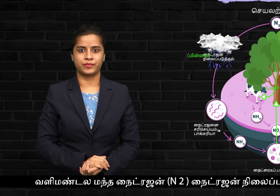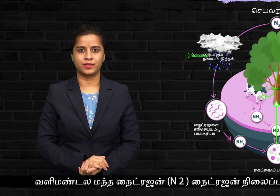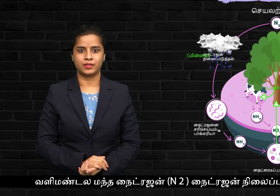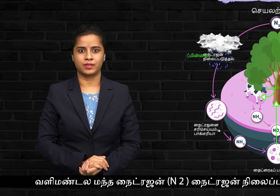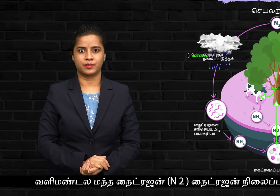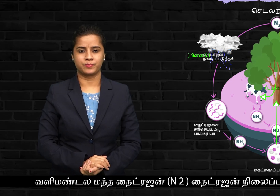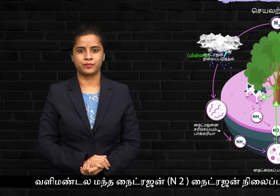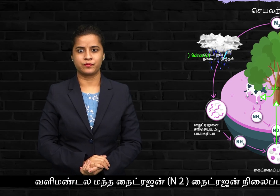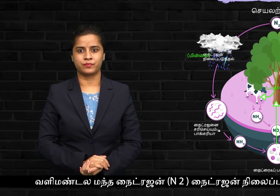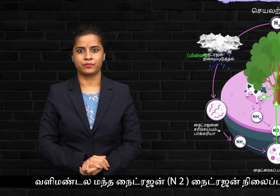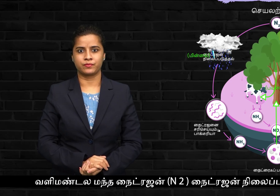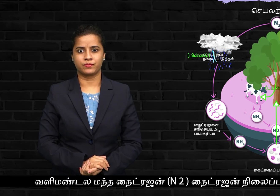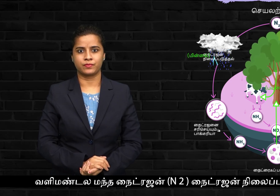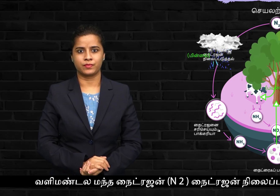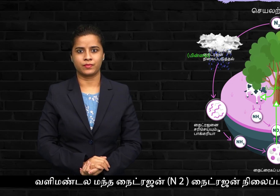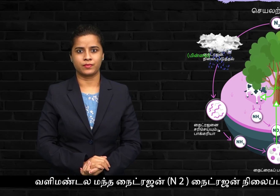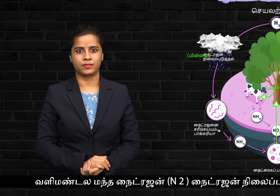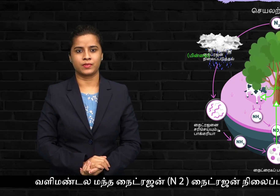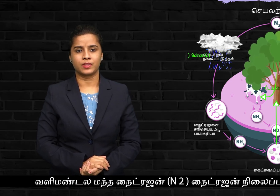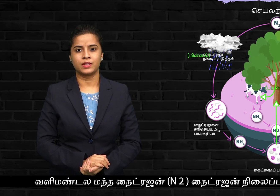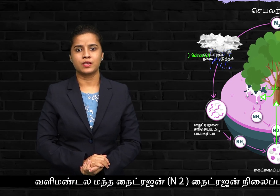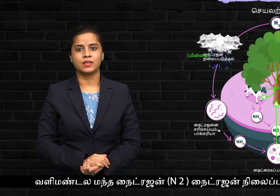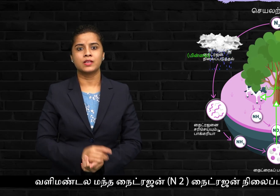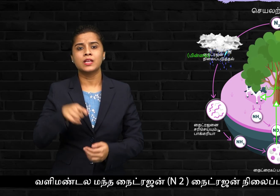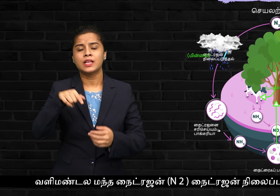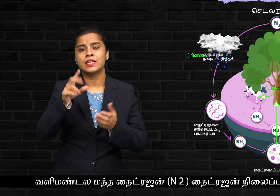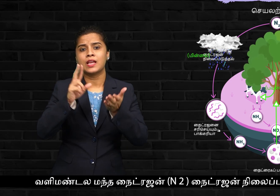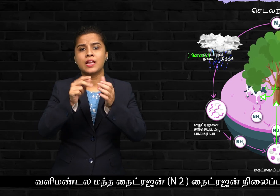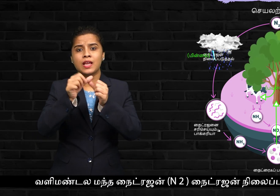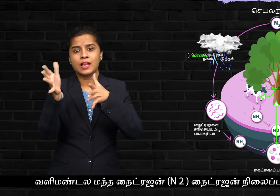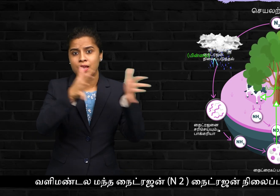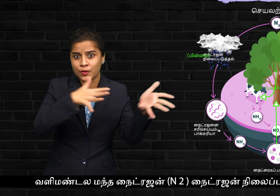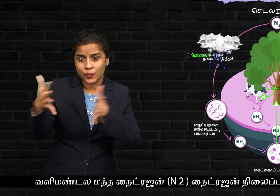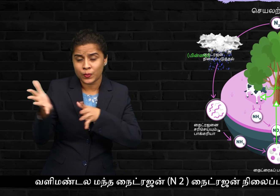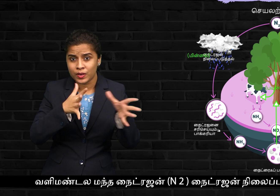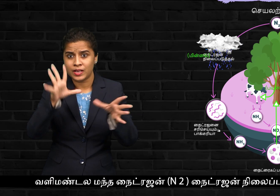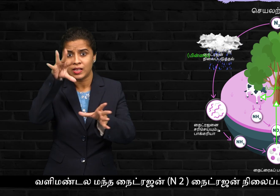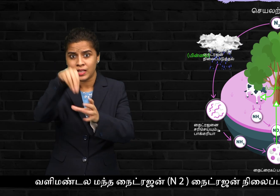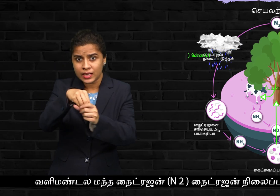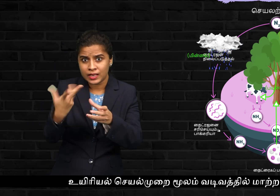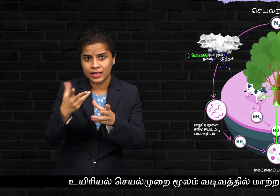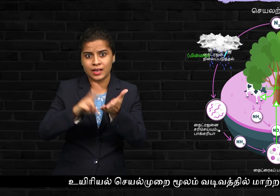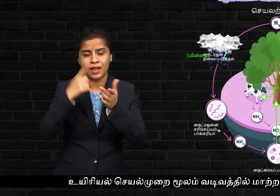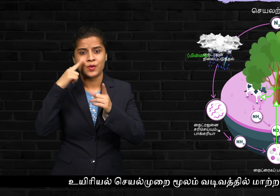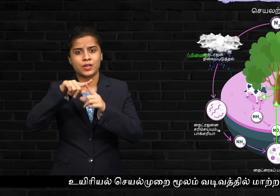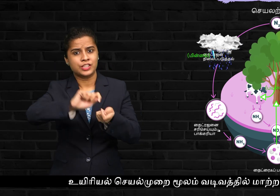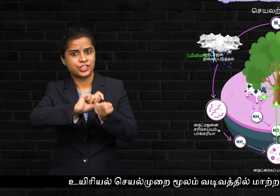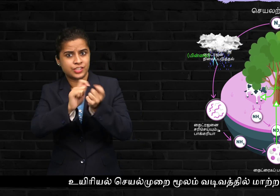வளிமண்டல மந்த நைட்ரஜன் N2 நைட்ரஜனின் நிலைப்படுத்துதல் எனப்படும் உயிரியல் செயல்முறை